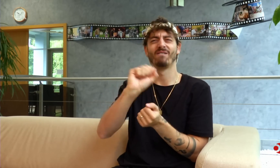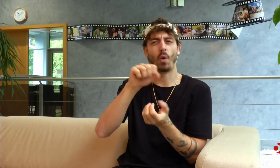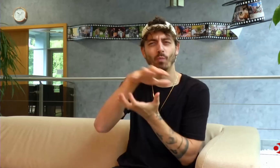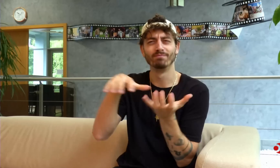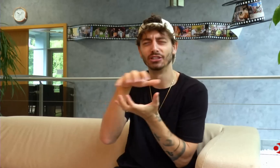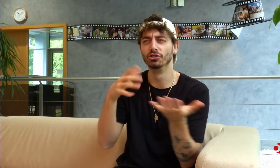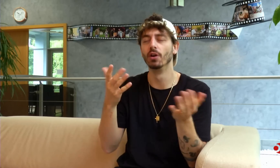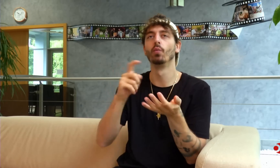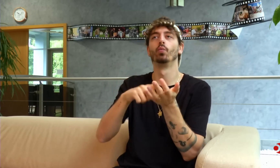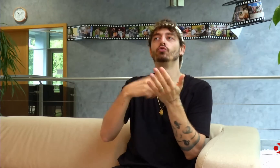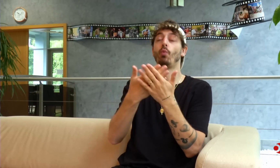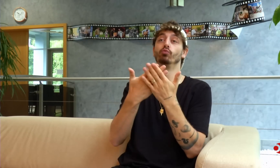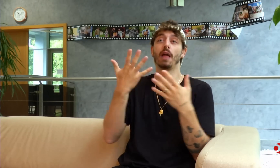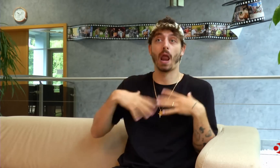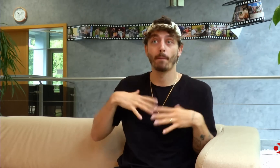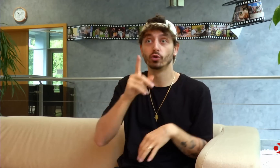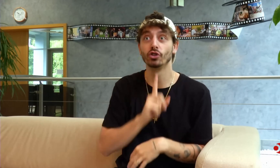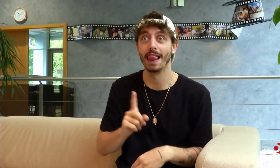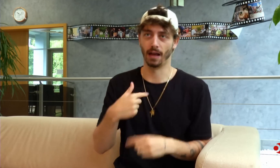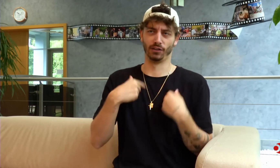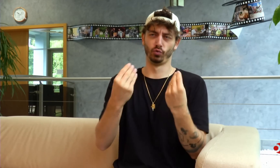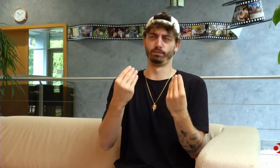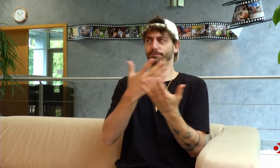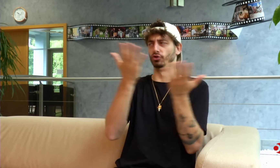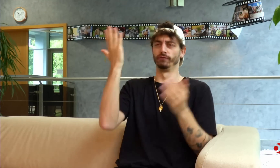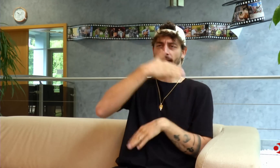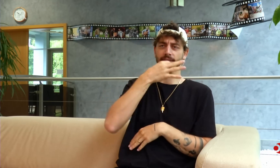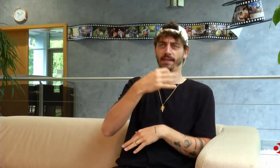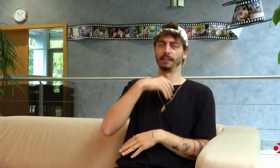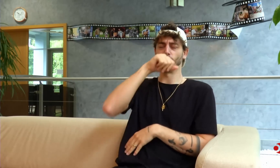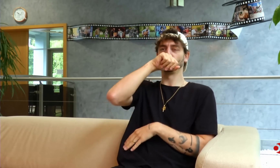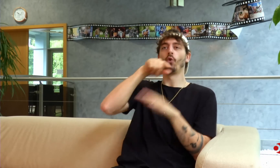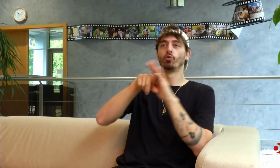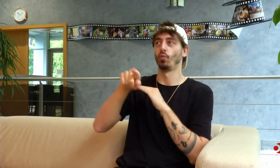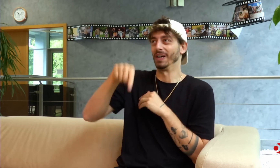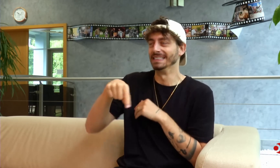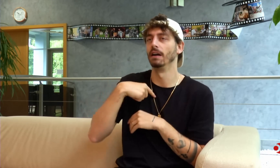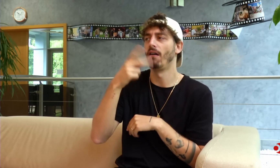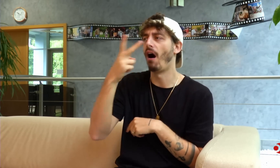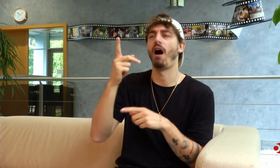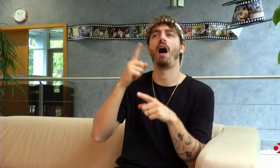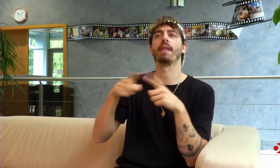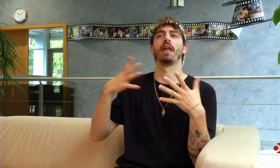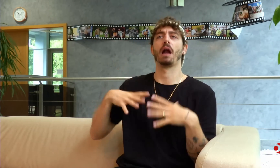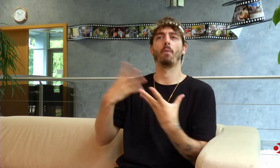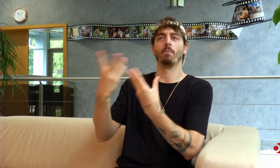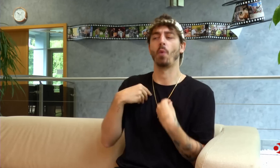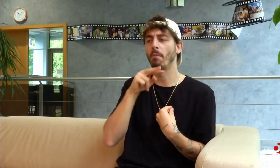Zum Beispiel sind die Klamotten eigentlich nicht mein Stil. Wie man sieht, trage ich am liebsten schwarz-weiß. Dadurch, dass ich hier andere